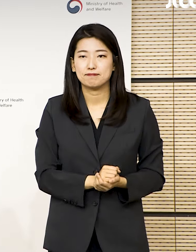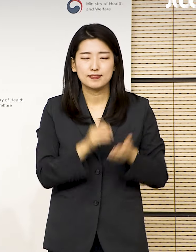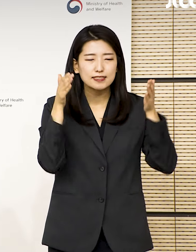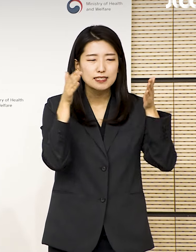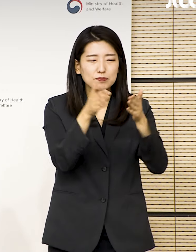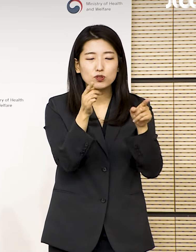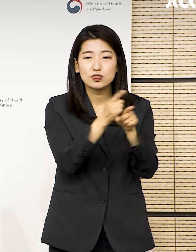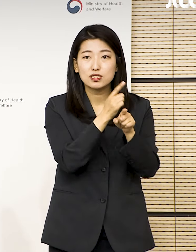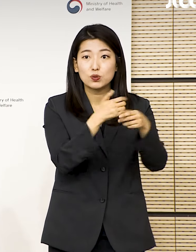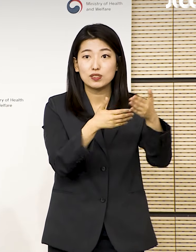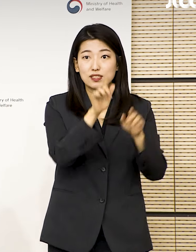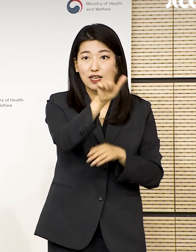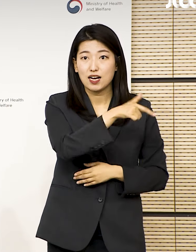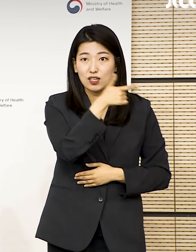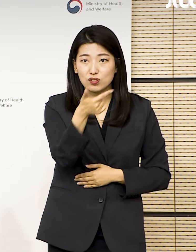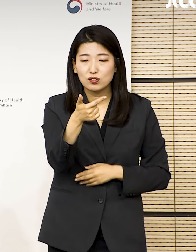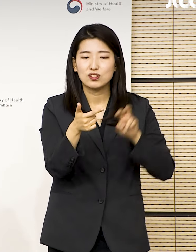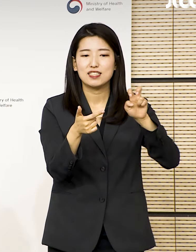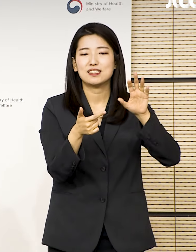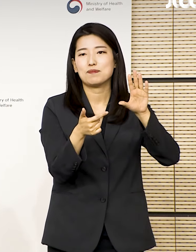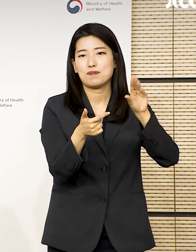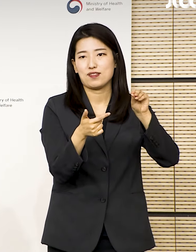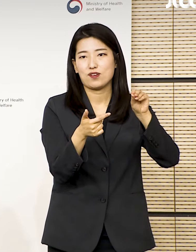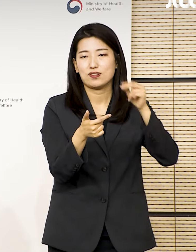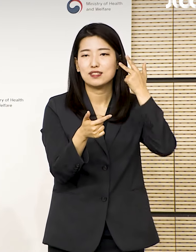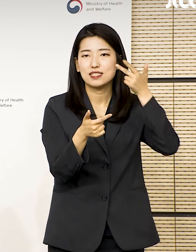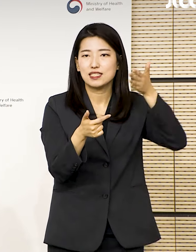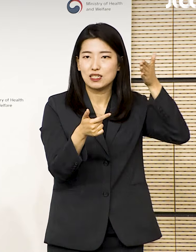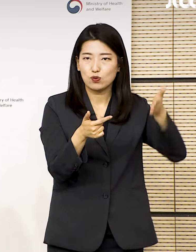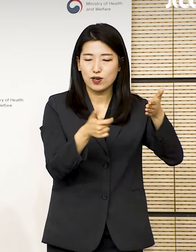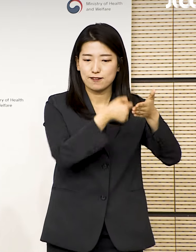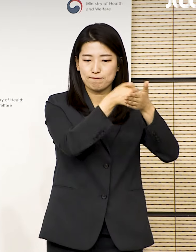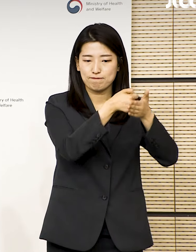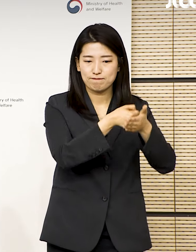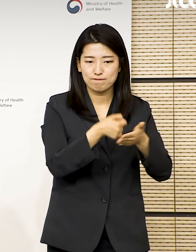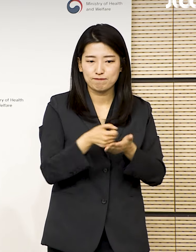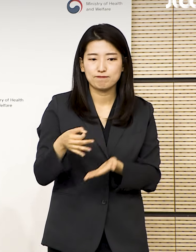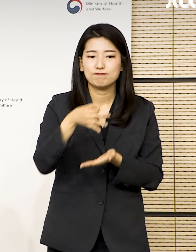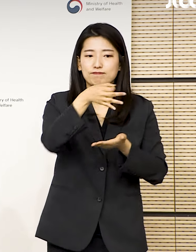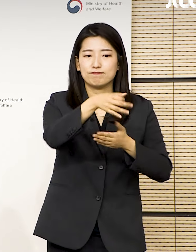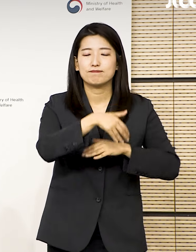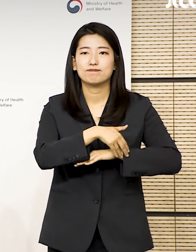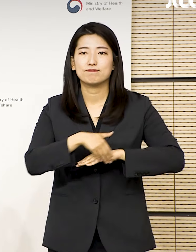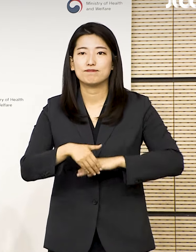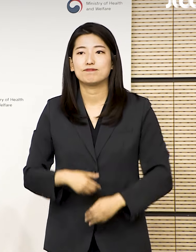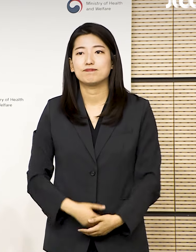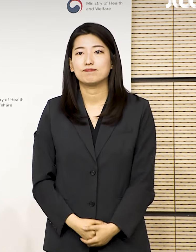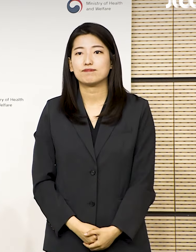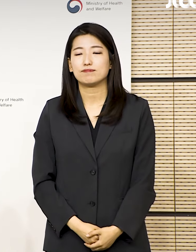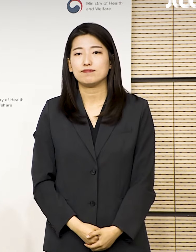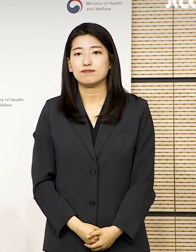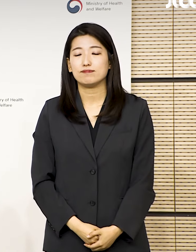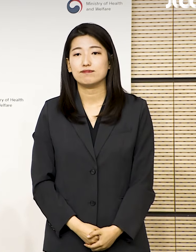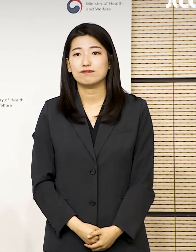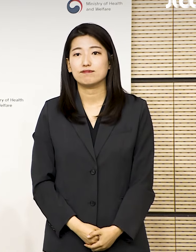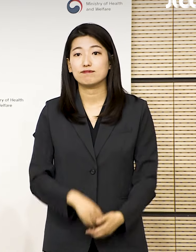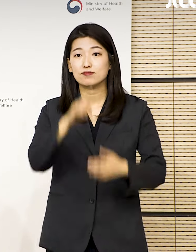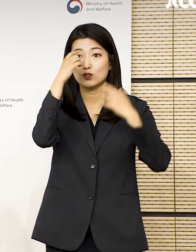환자 1인당 1 20만 원을 7일간 정액 지원합니다 정부는